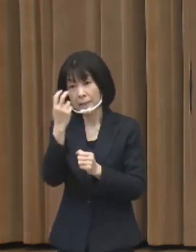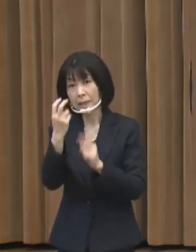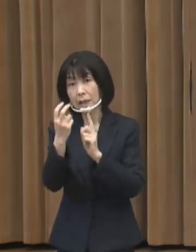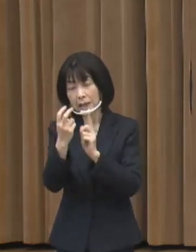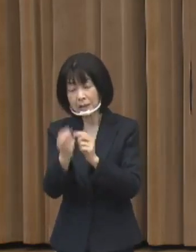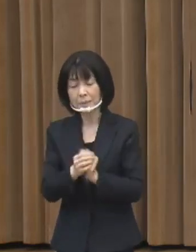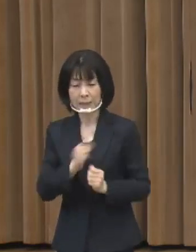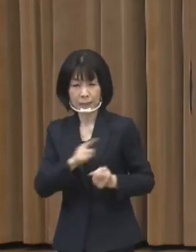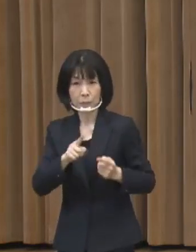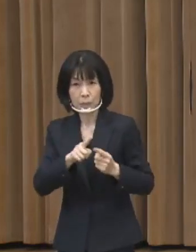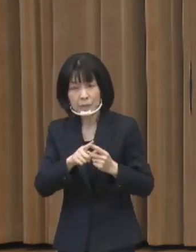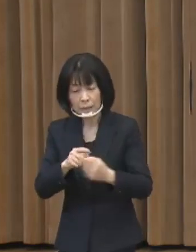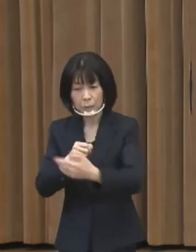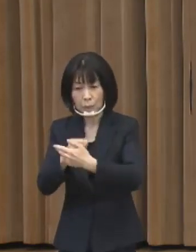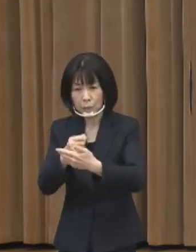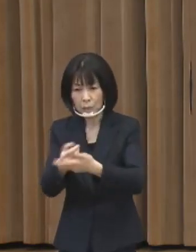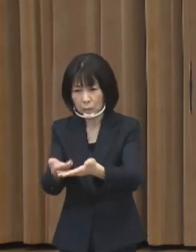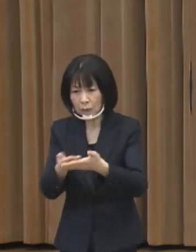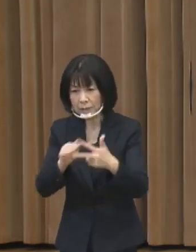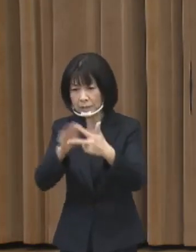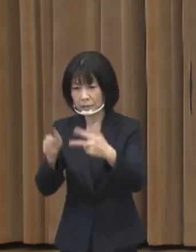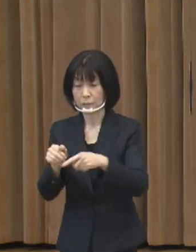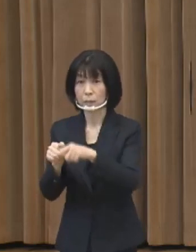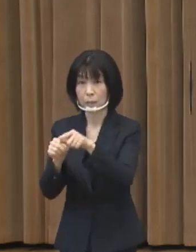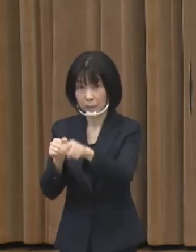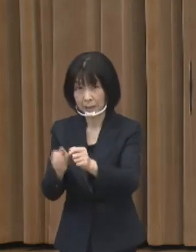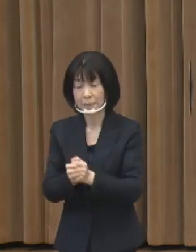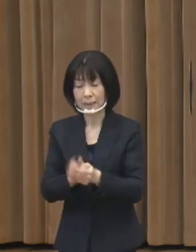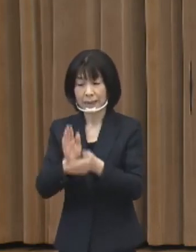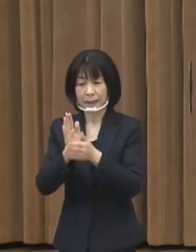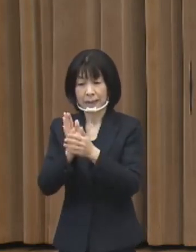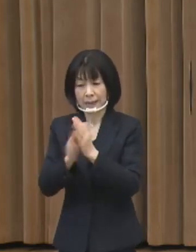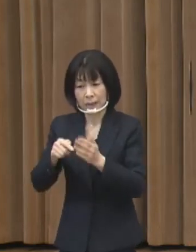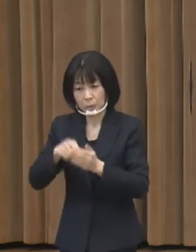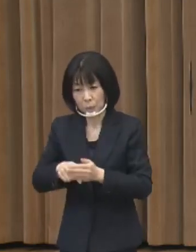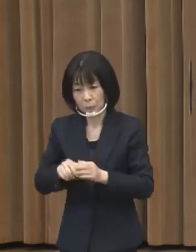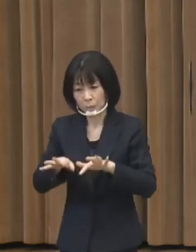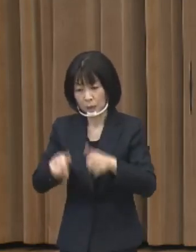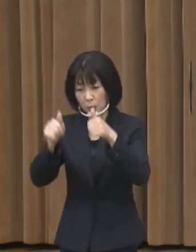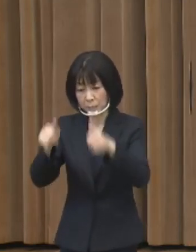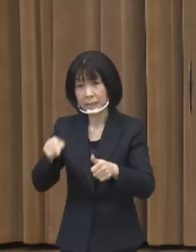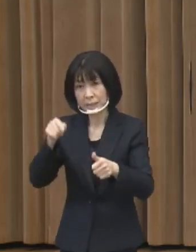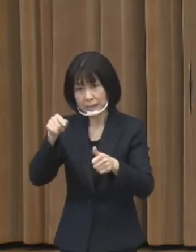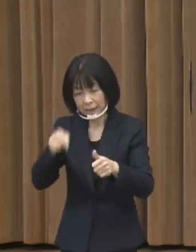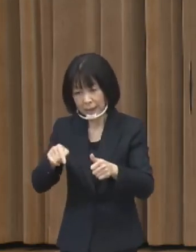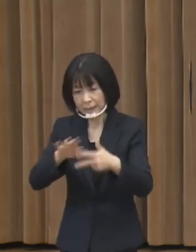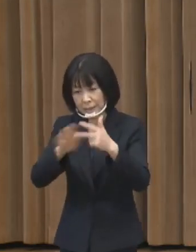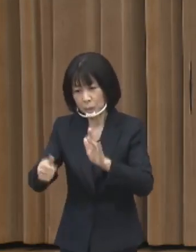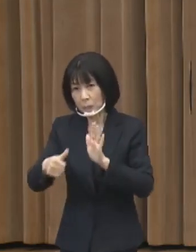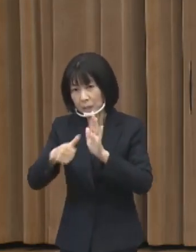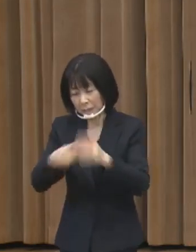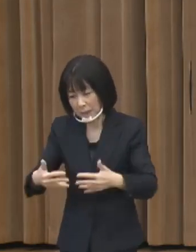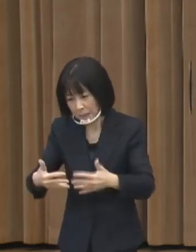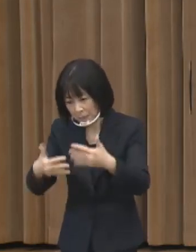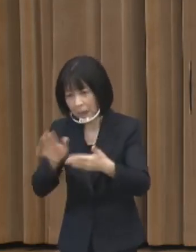的にご協力いただいている施設については、県のホームページでお名前を紹介をしています。次に県